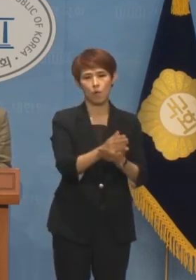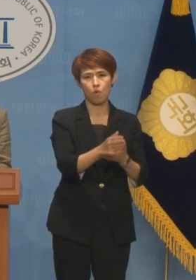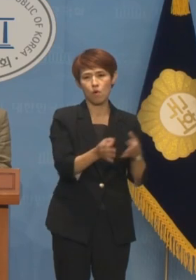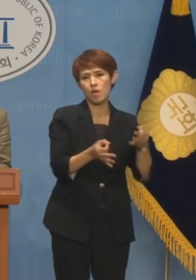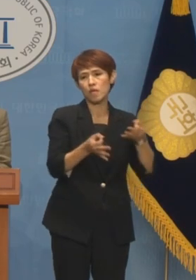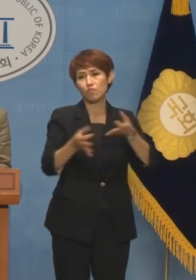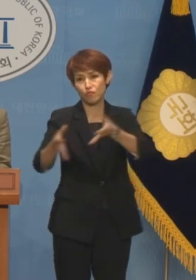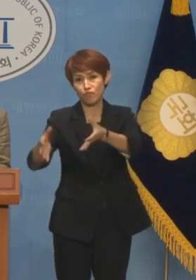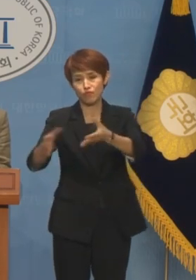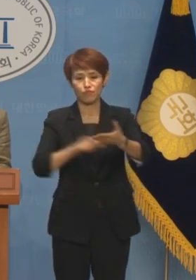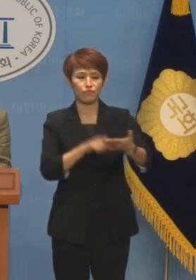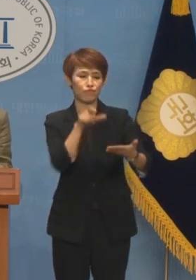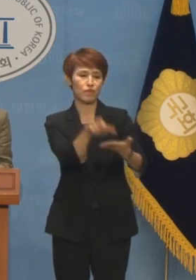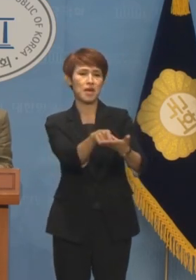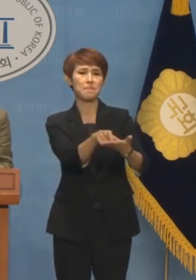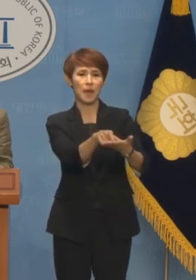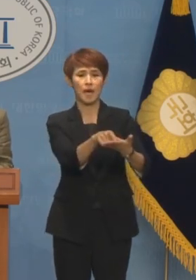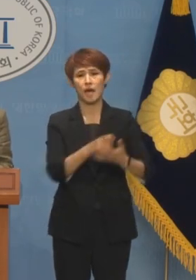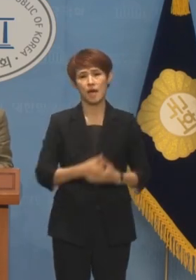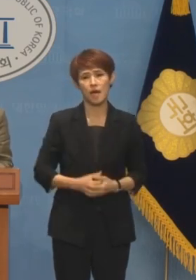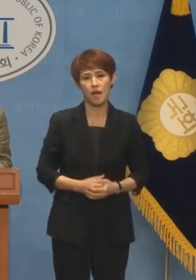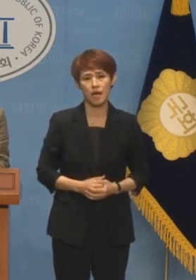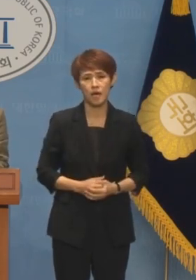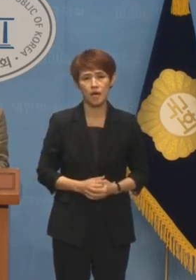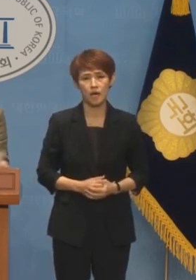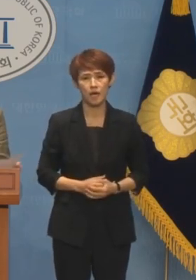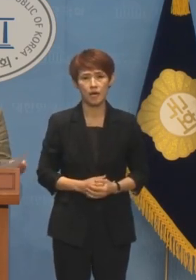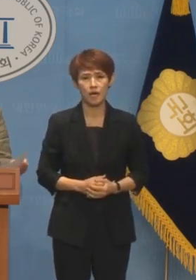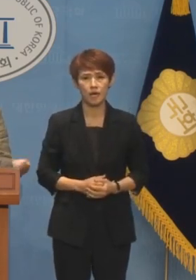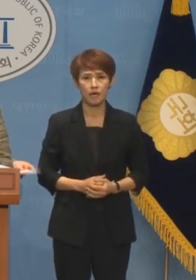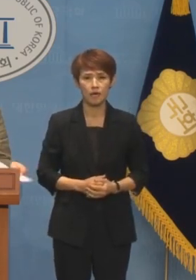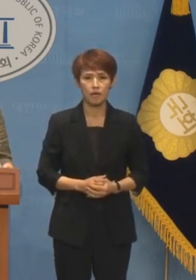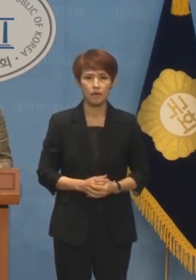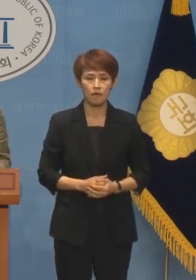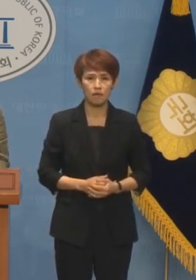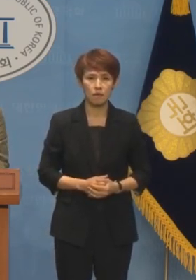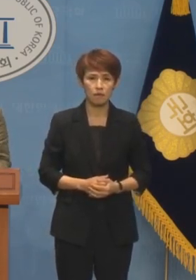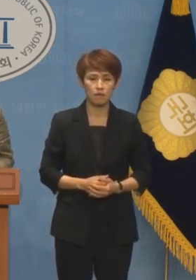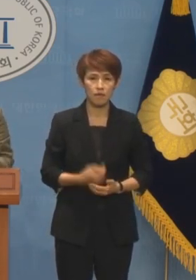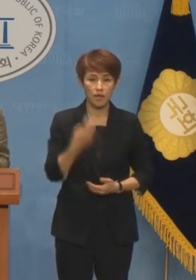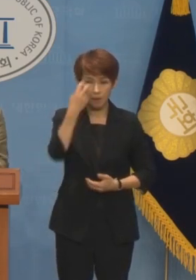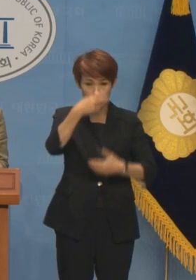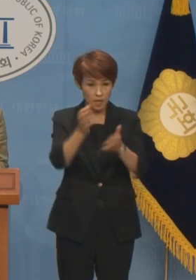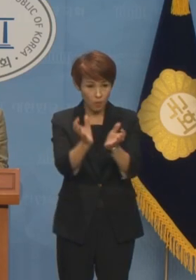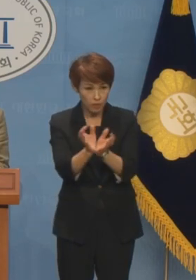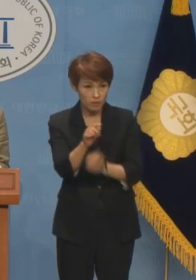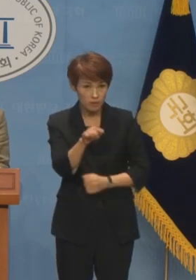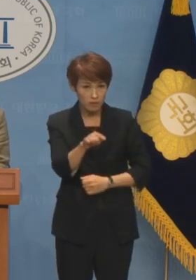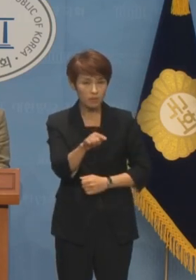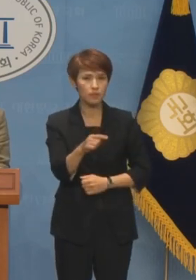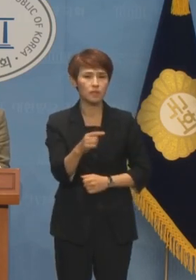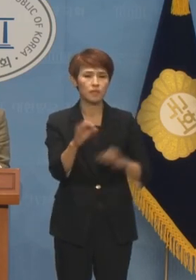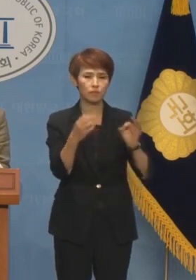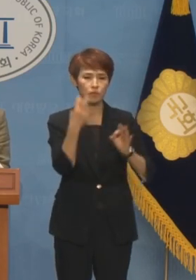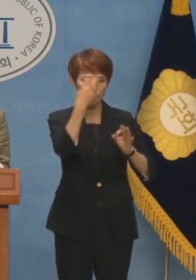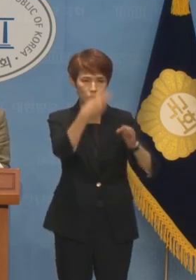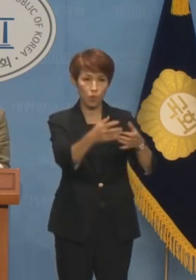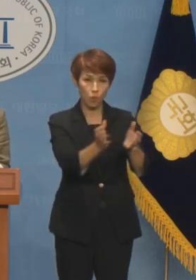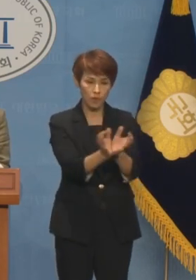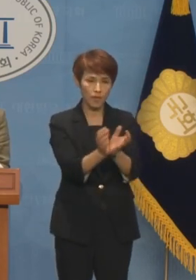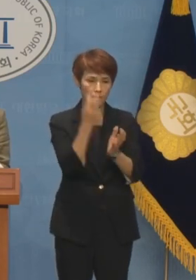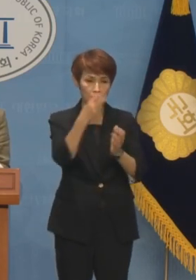기부금으로 회계장부에 반영합니다. 이를 확인한 감사원은 금융감독원의